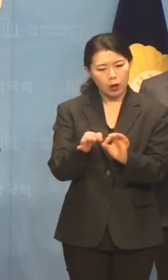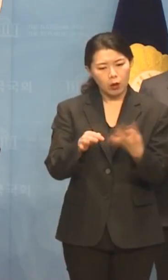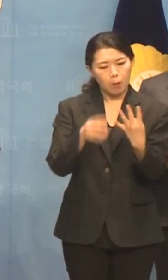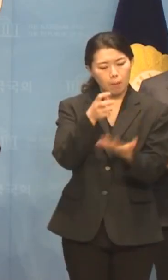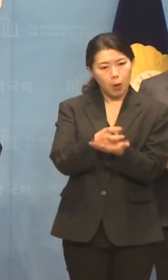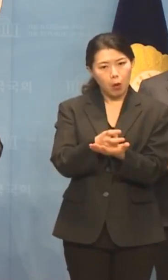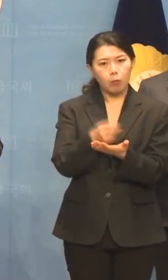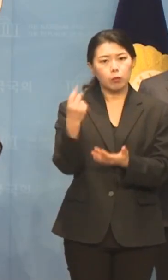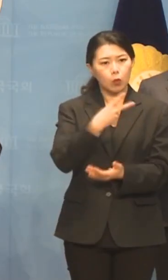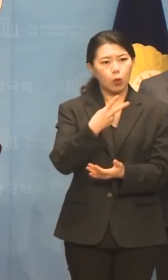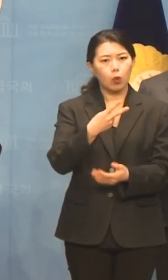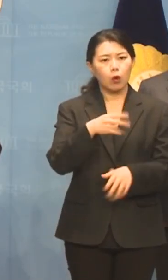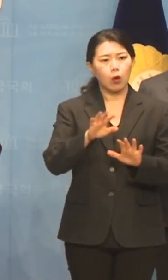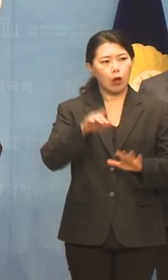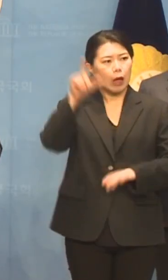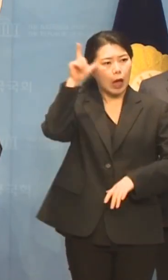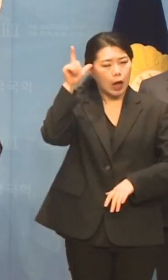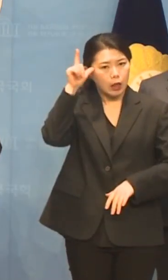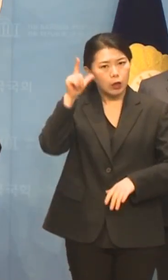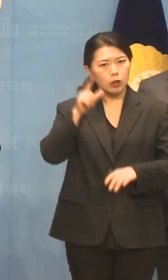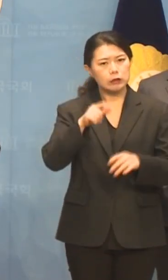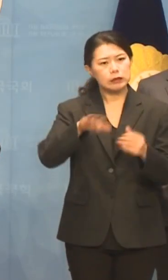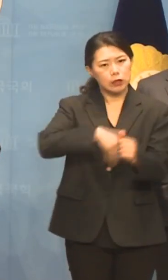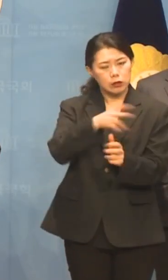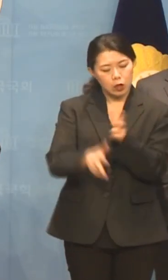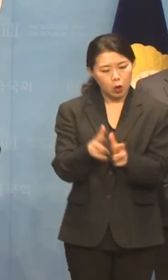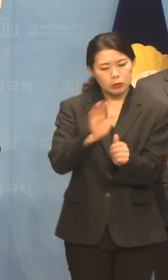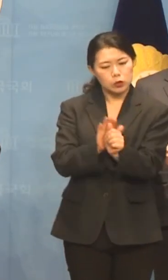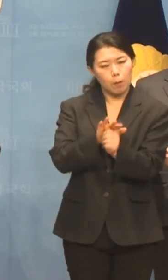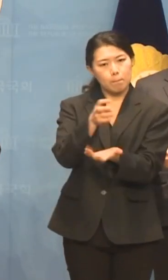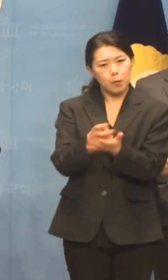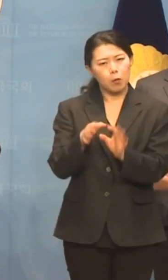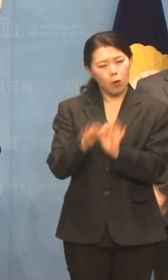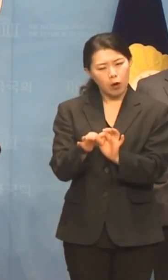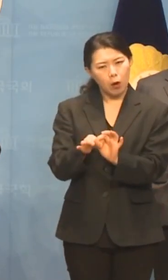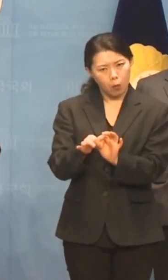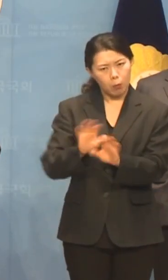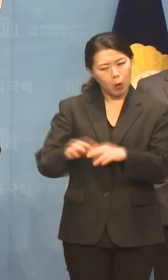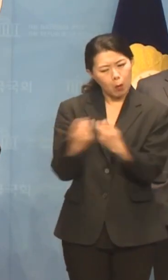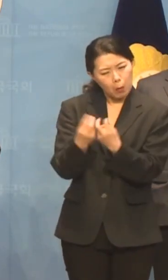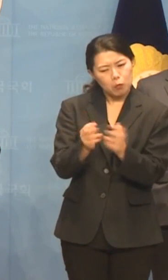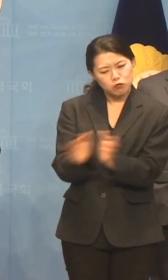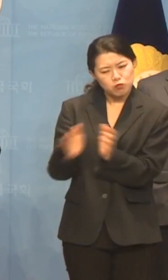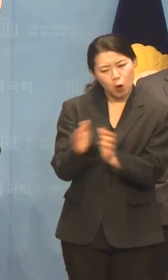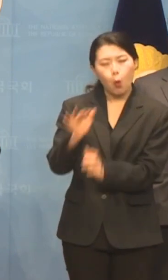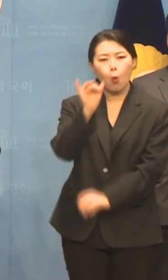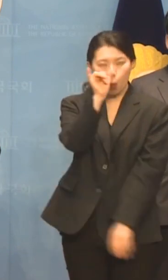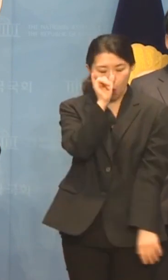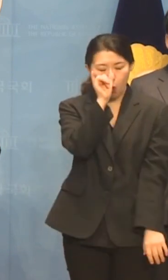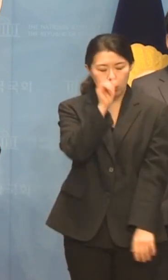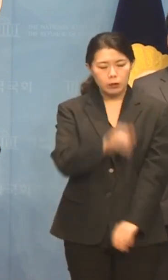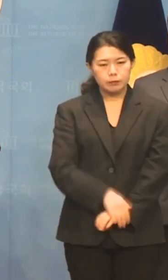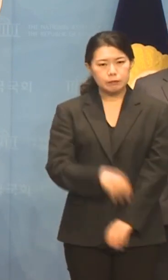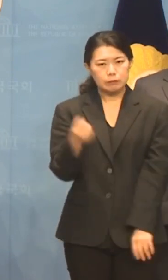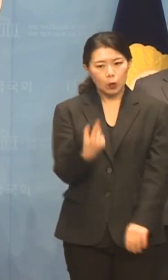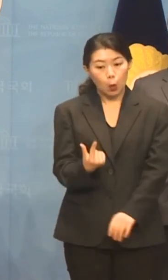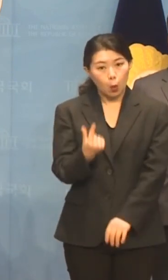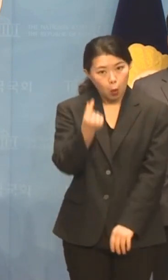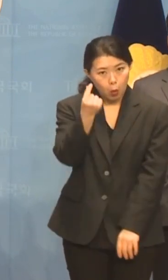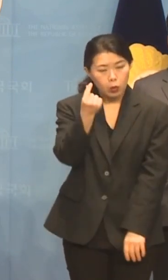농업민생사법과 한우 산업전환 및 지원법 등에 대한 입법 대안을 준비하고 있으며